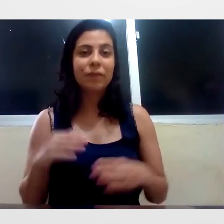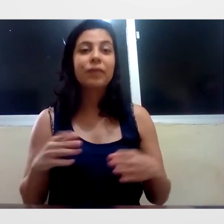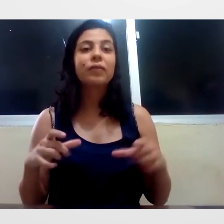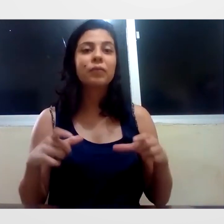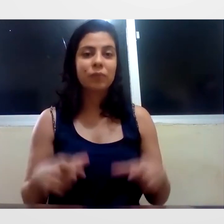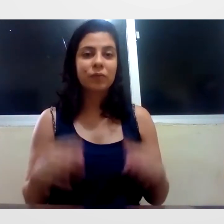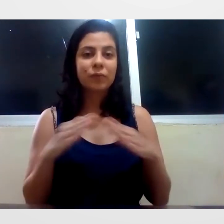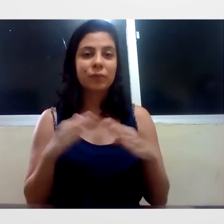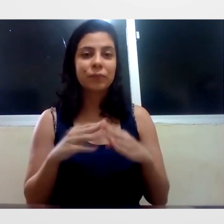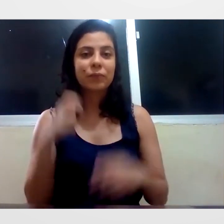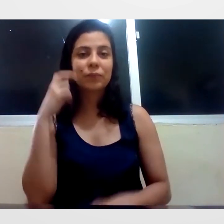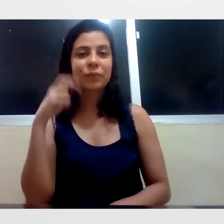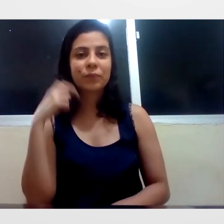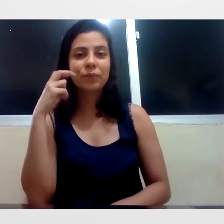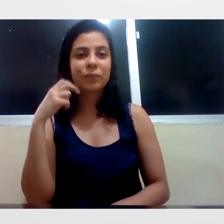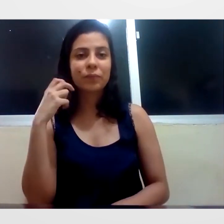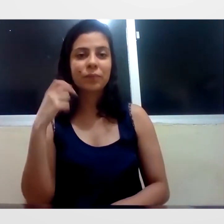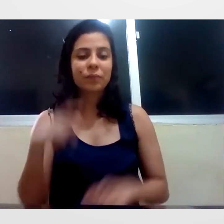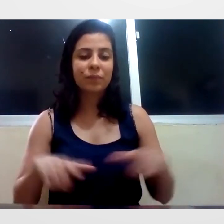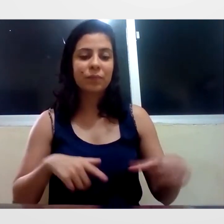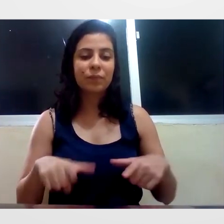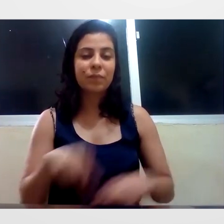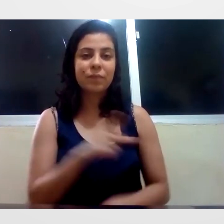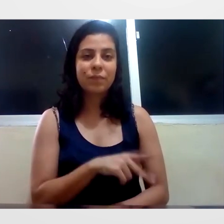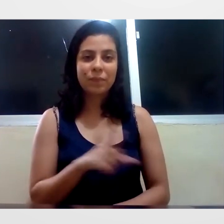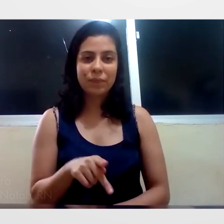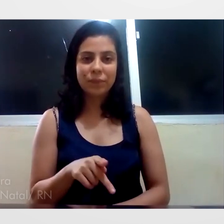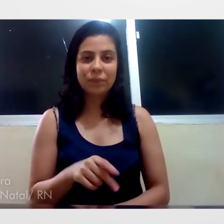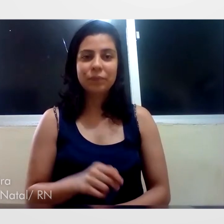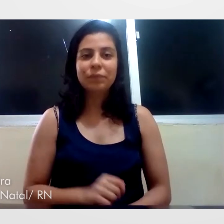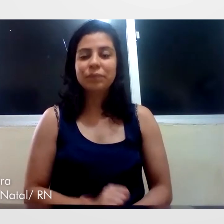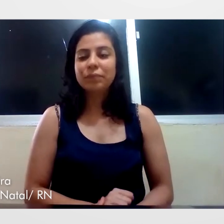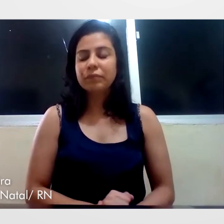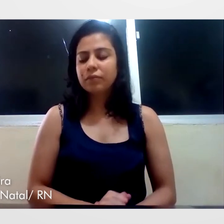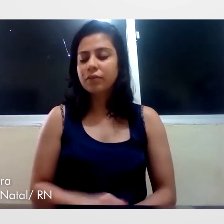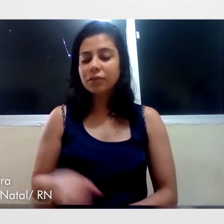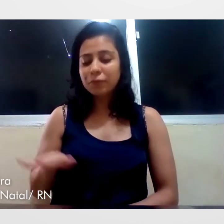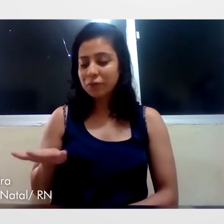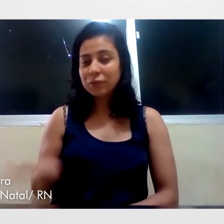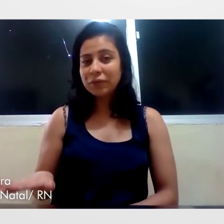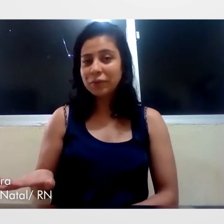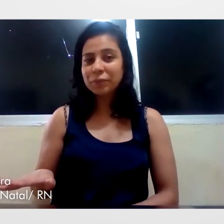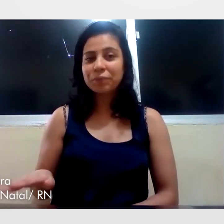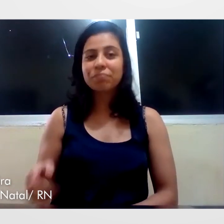conhecem. Eu resido aqui na cidade de Natal, eu trabalho como professora e desde que eu era pequena